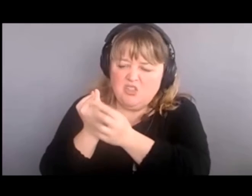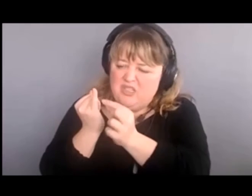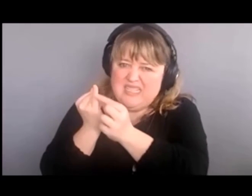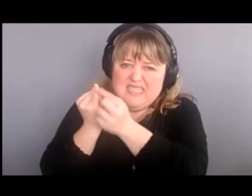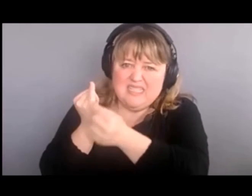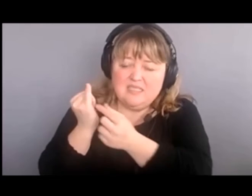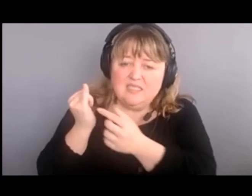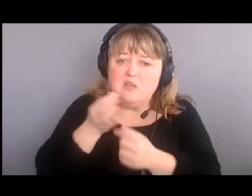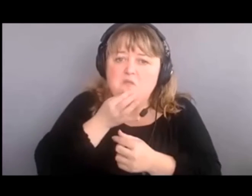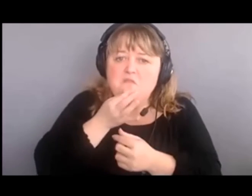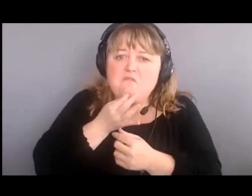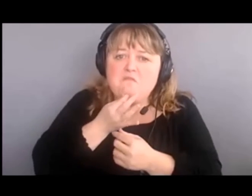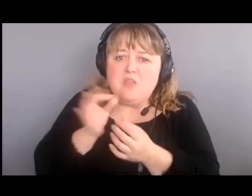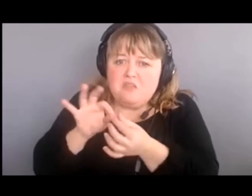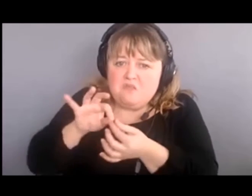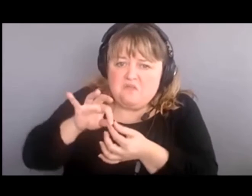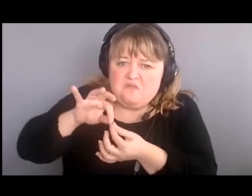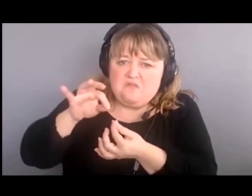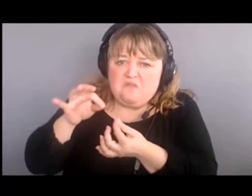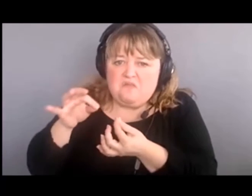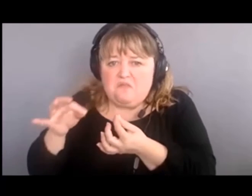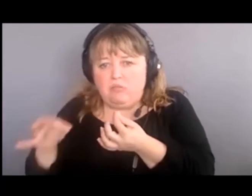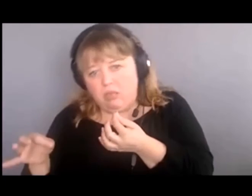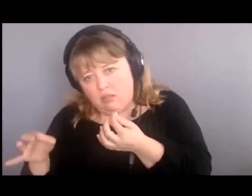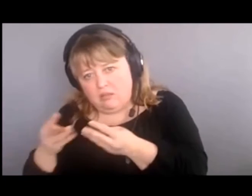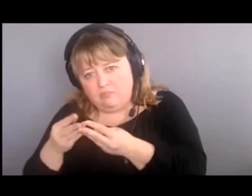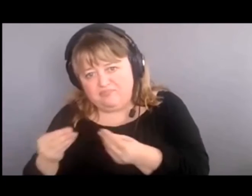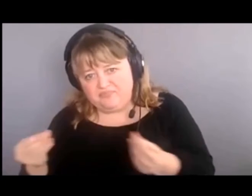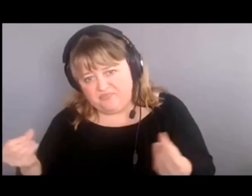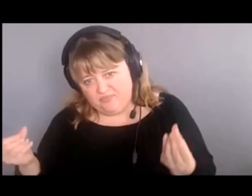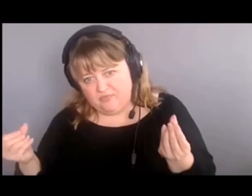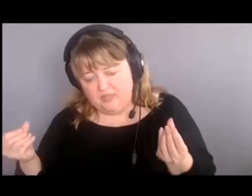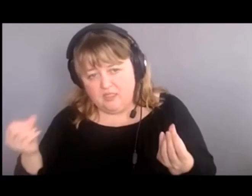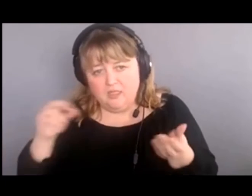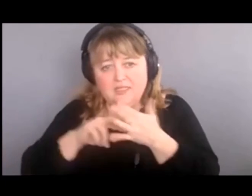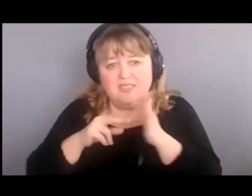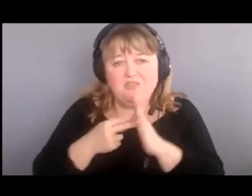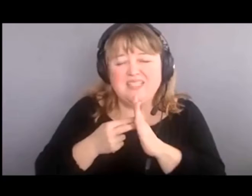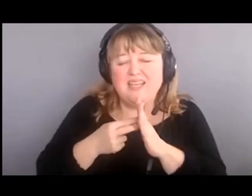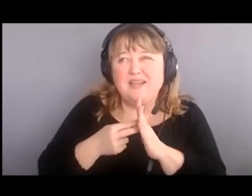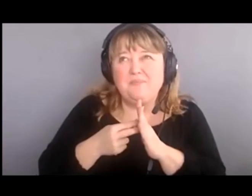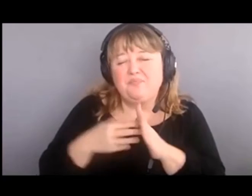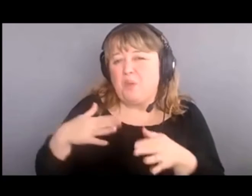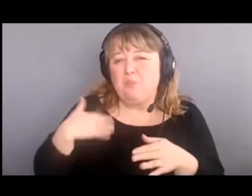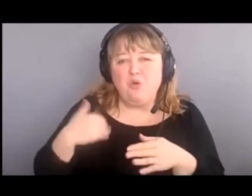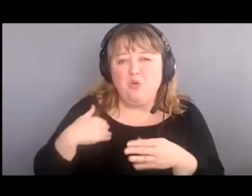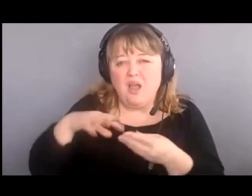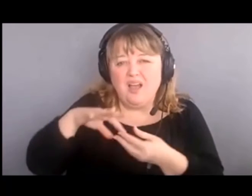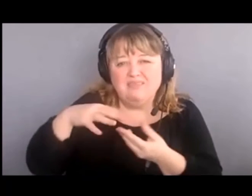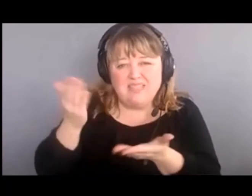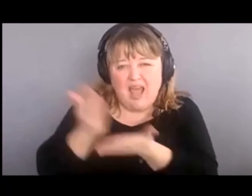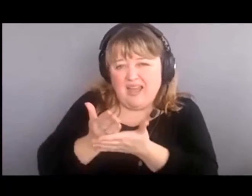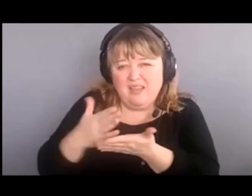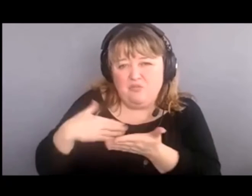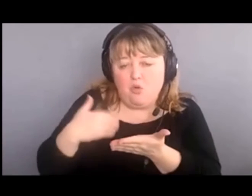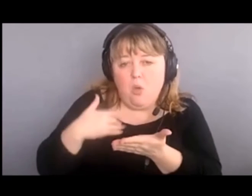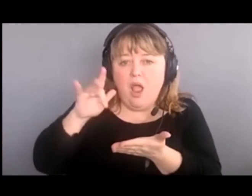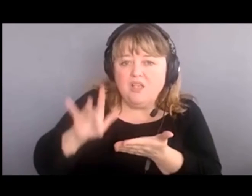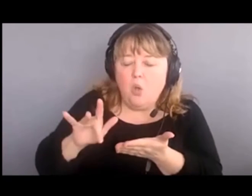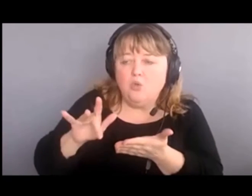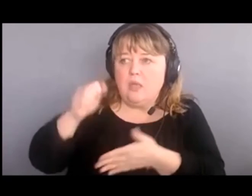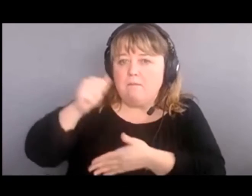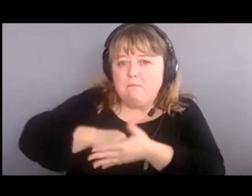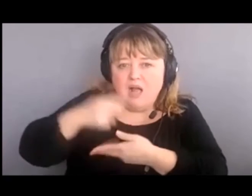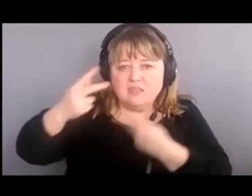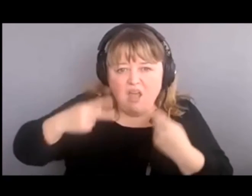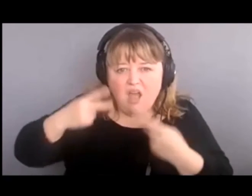petit plant, il est sur le camp, là, tu sais. Donc, la fonte des semis, ça veut dire qu'il y a eu un manque d'aération, trop d'eau,